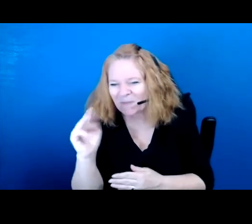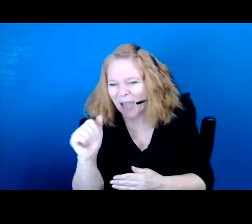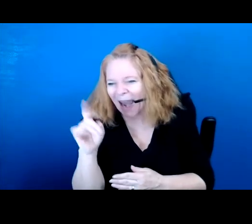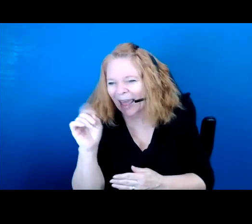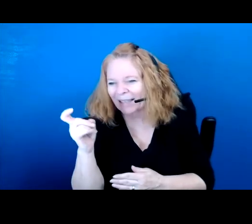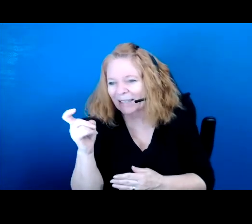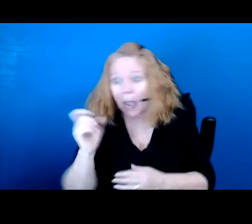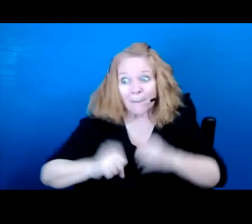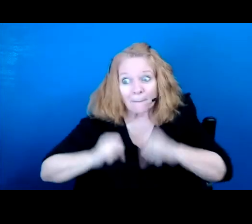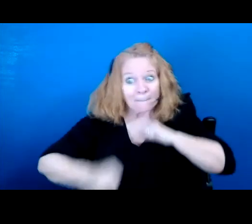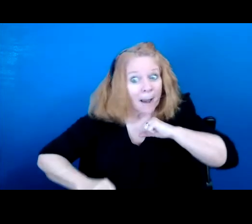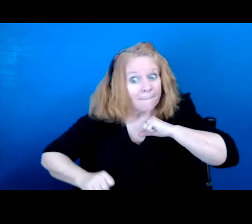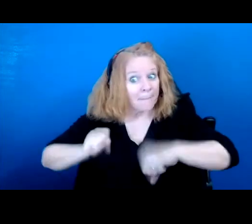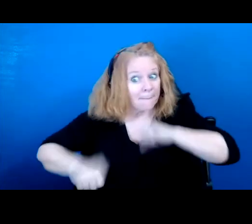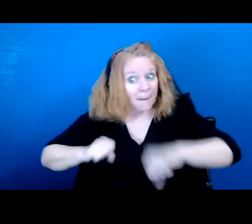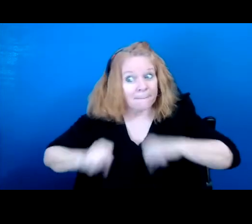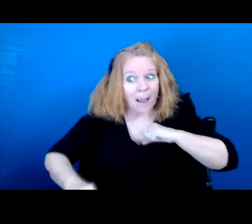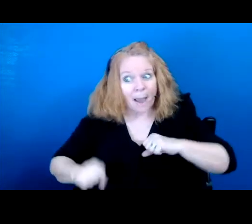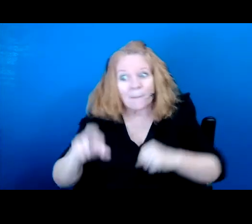qué bueno que estás aquí maddox